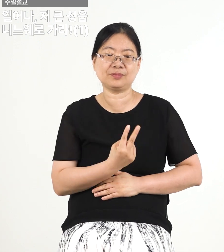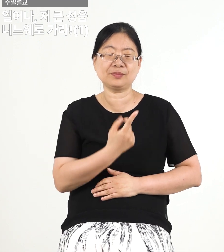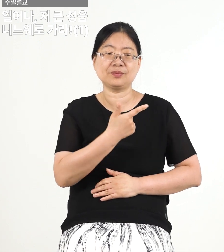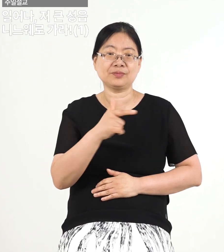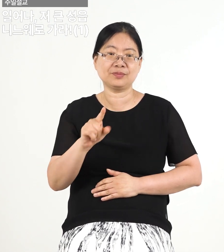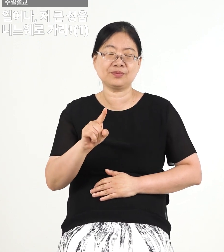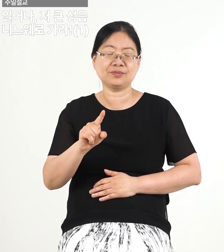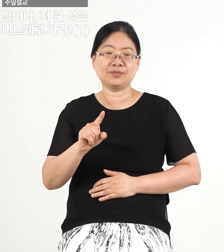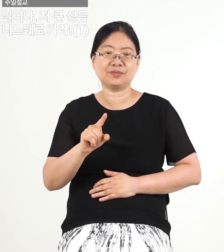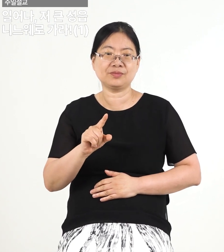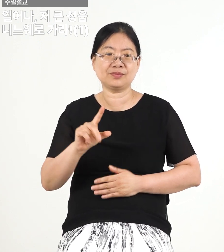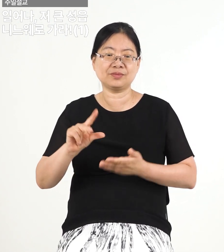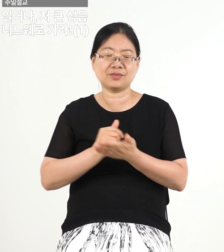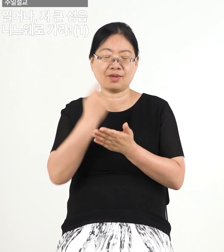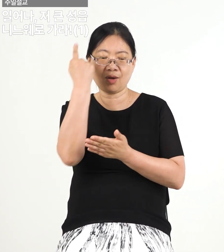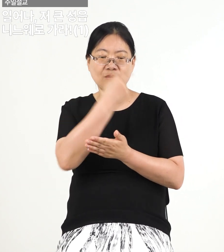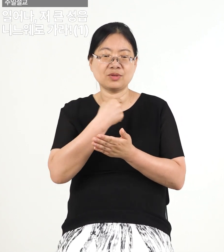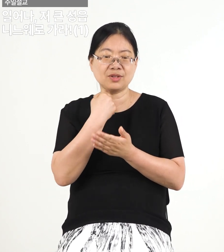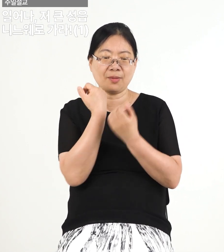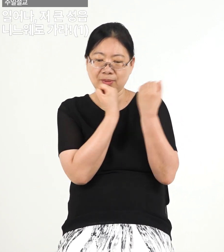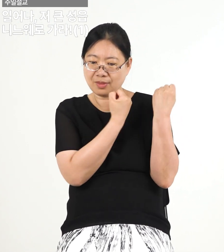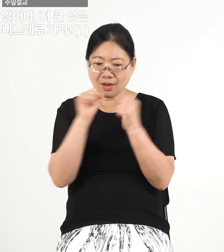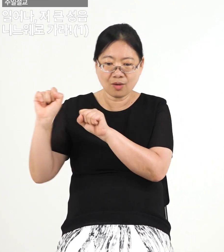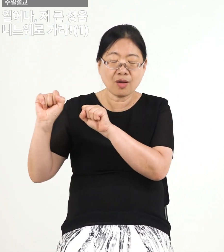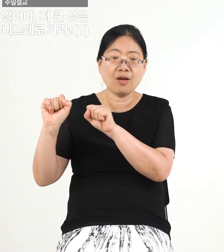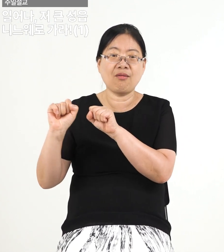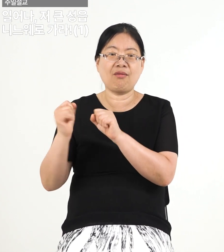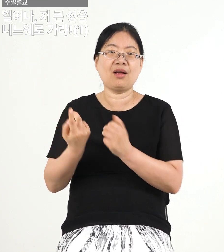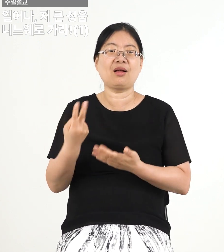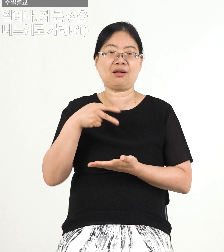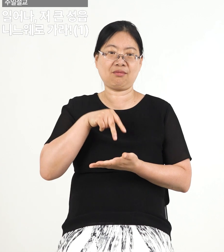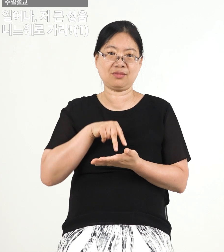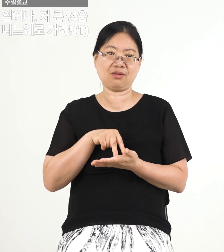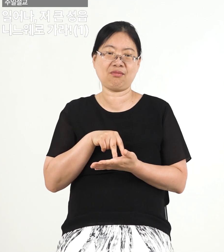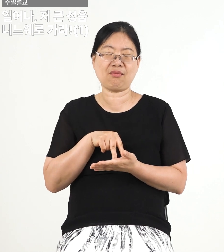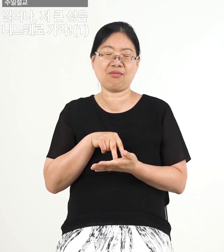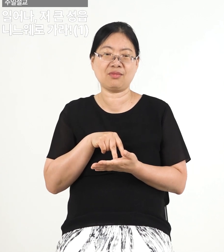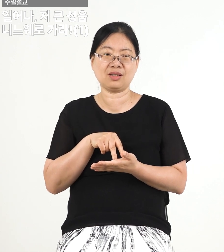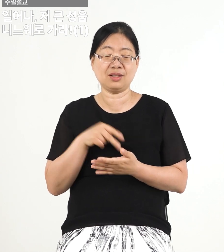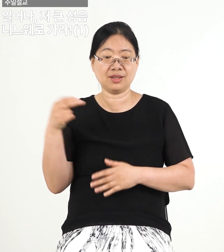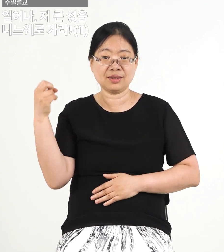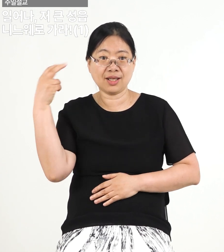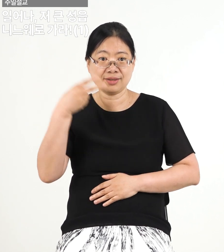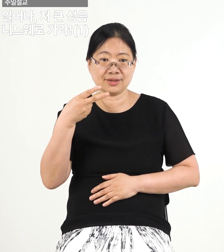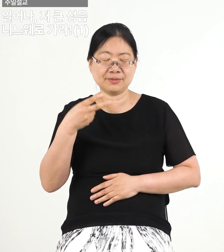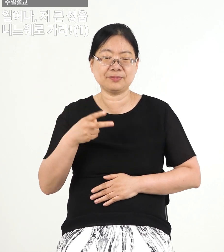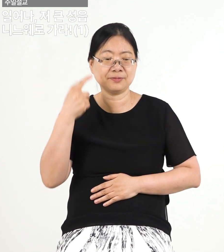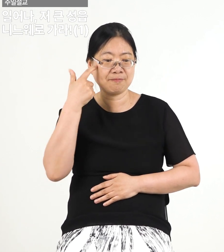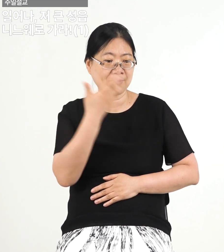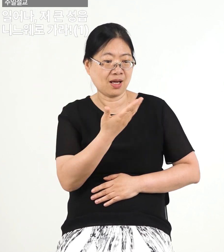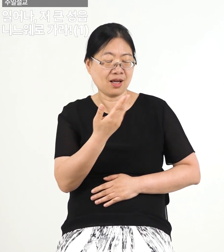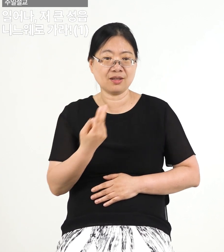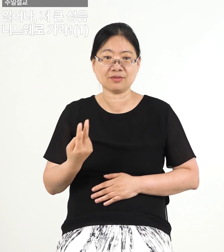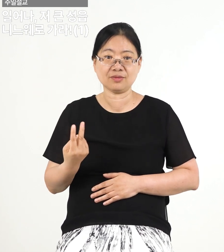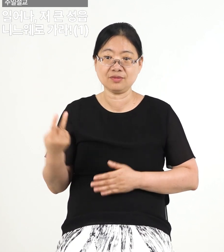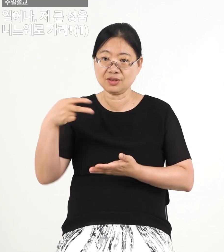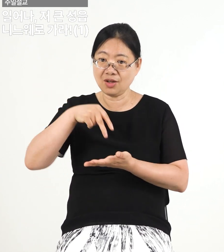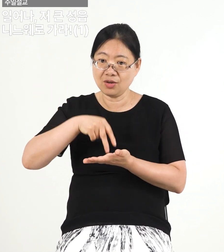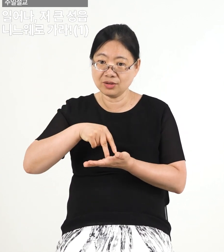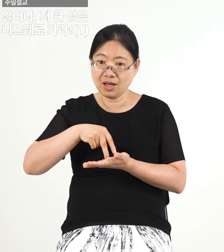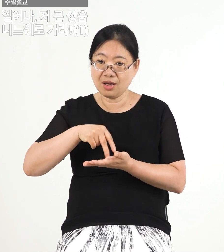요나가 여호와의 얼굴을 피하려고 일어나. 자, 다시 여쭤볼게요. 일어났어요, 안